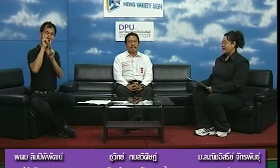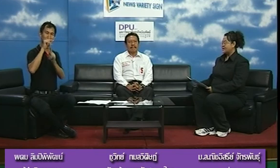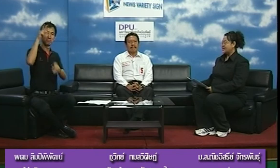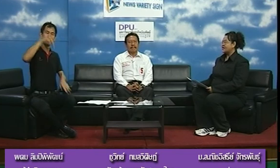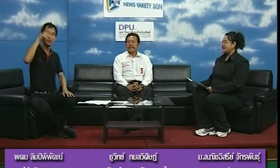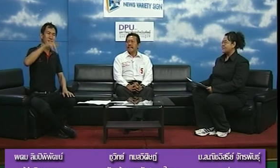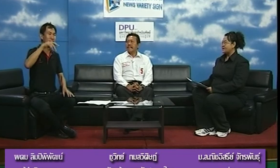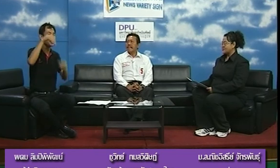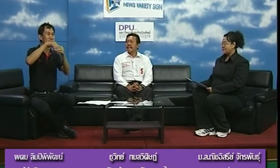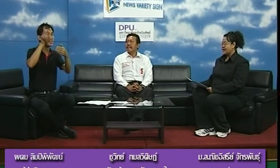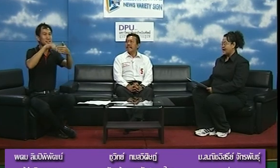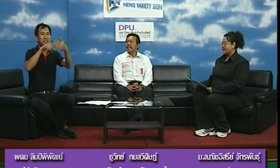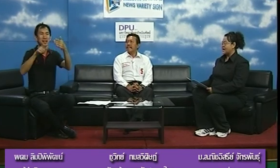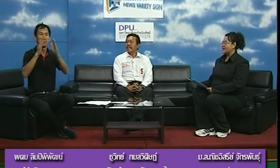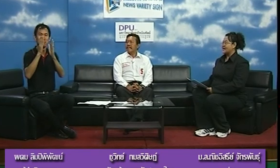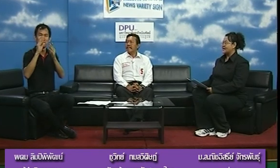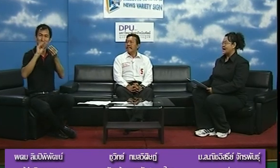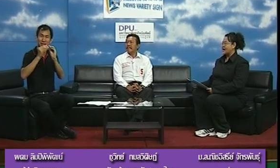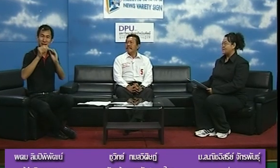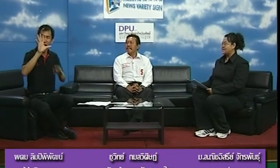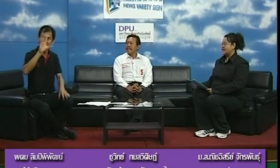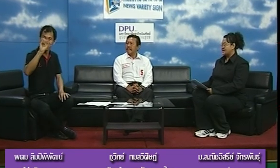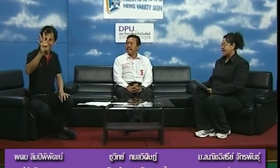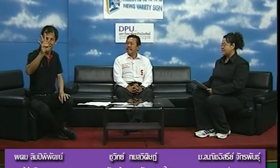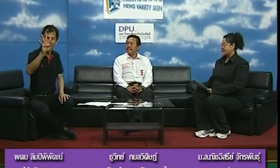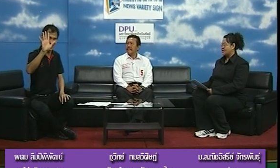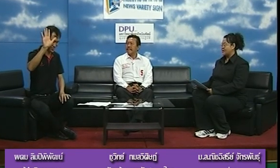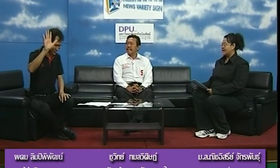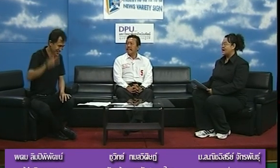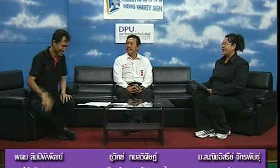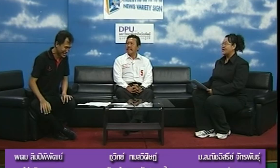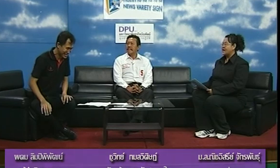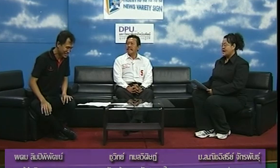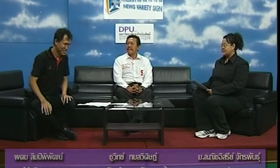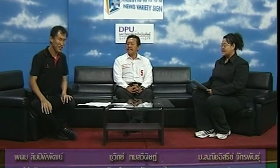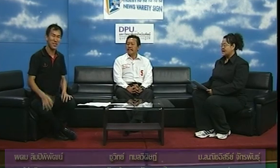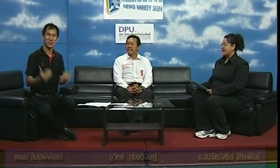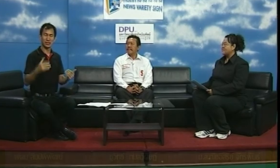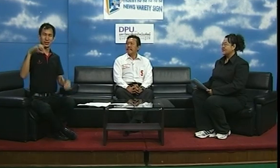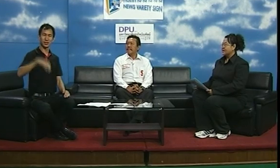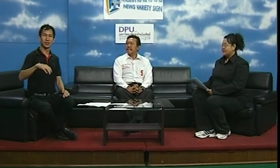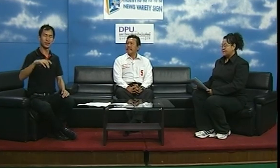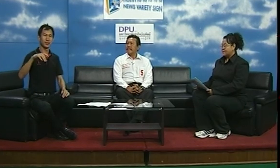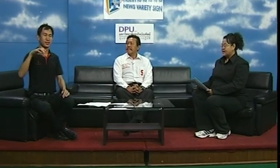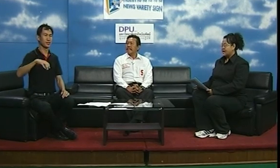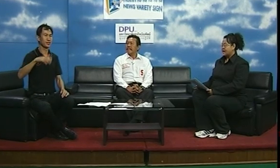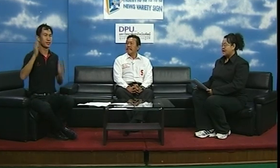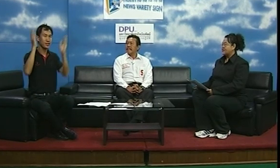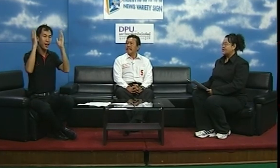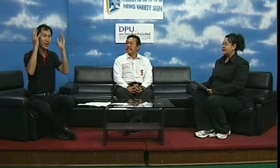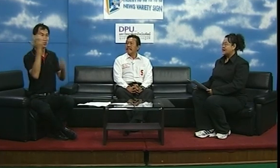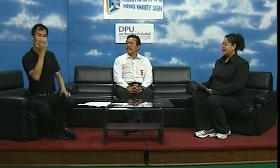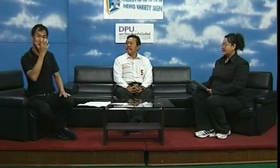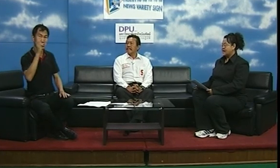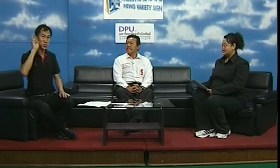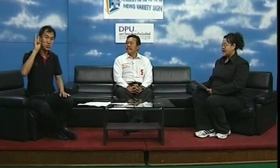สัสดีครั ยิดีต้รับเข้าสู่รายการ ฮฒภาษา นา ขาว พิเศษเลือกตั้งปี 2,554 นะครั ผลิรายการ